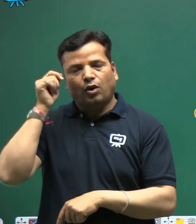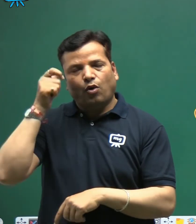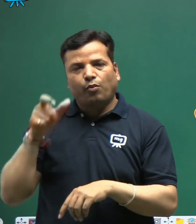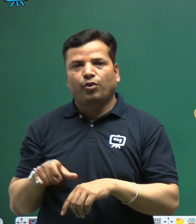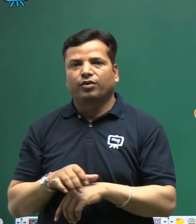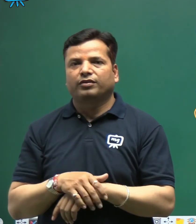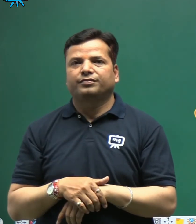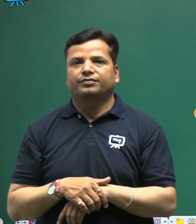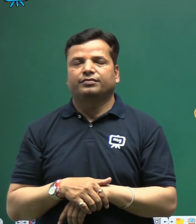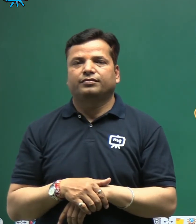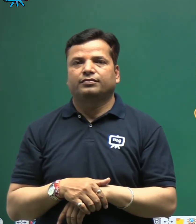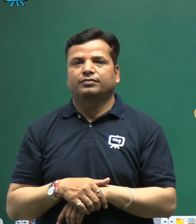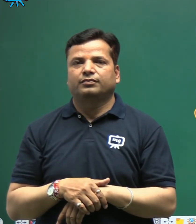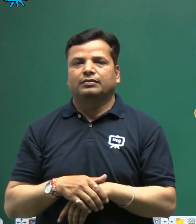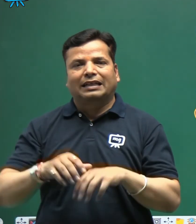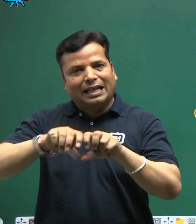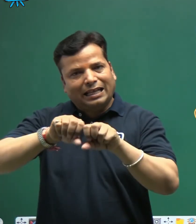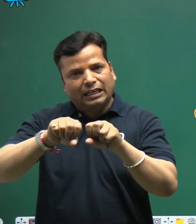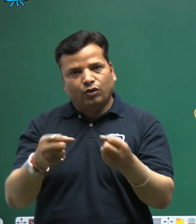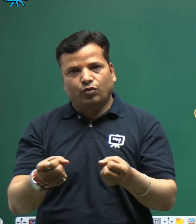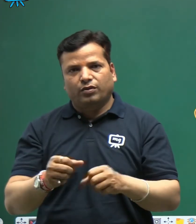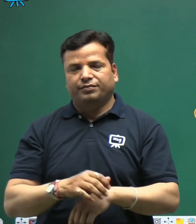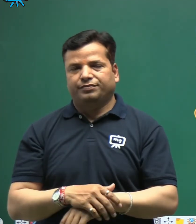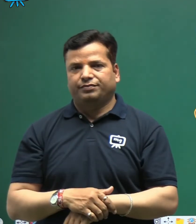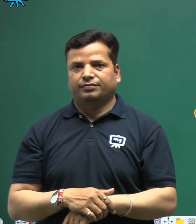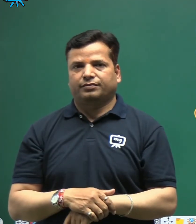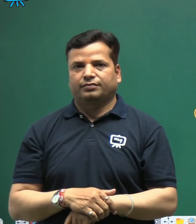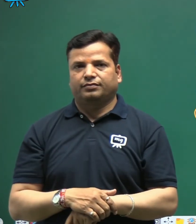broken, टूटा हुआ,